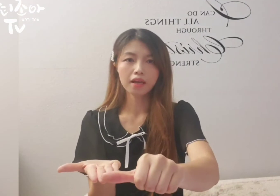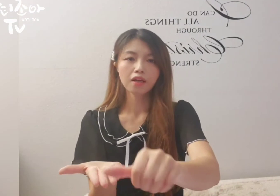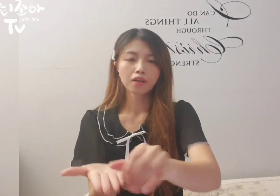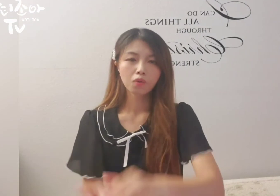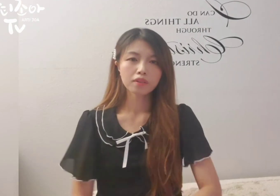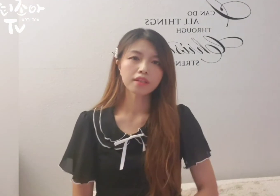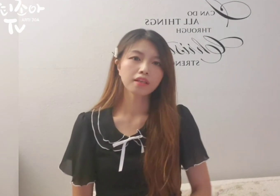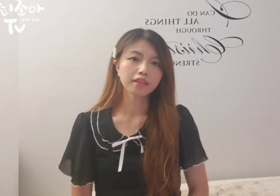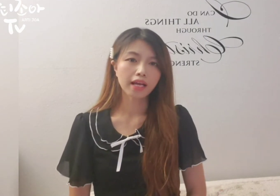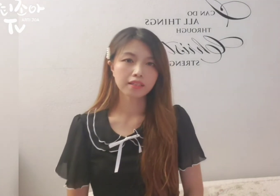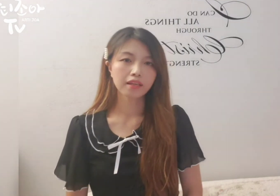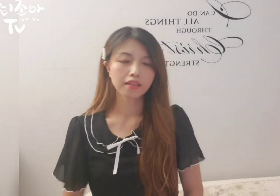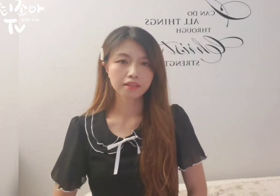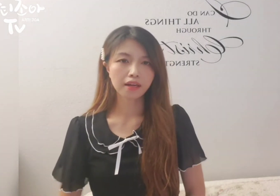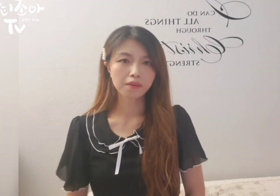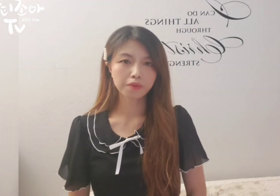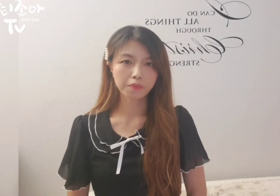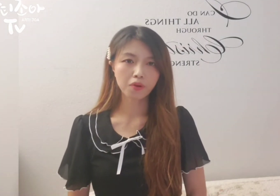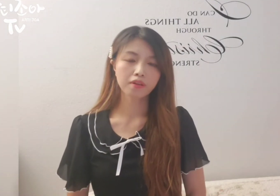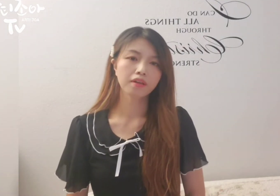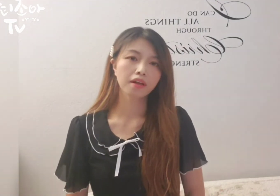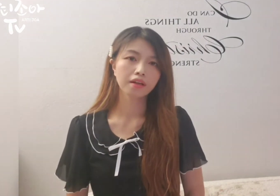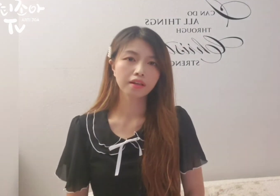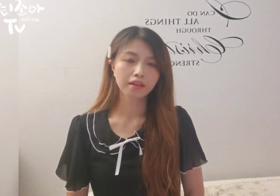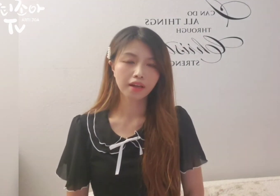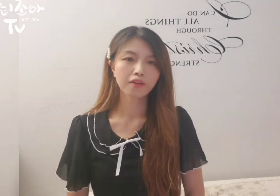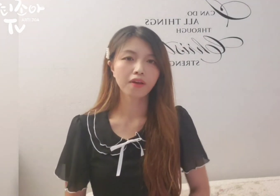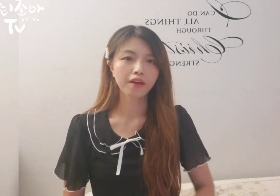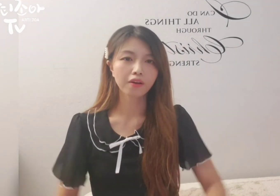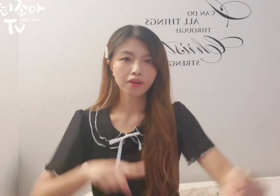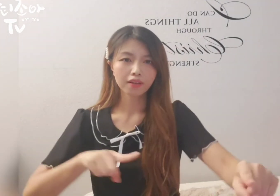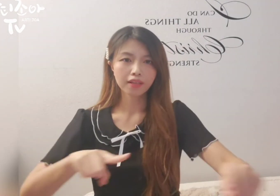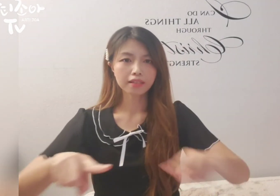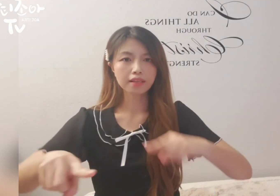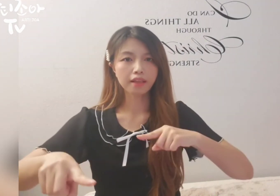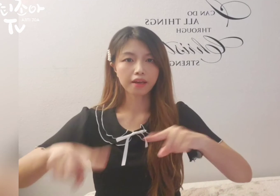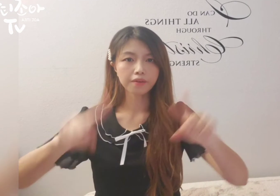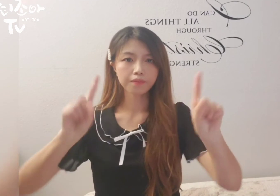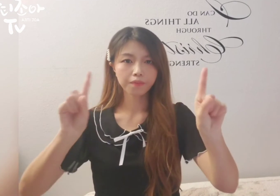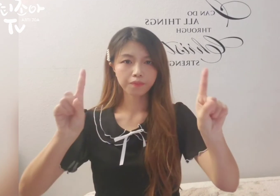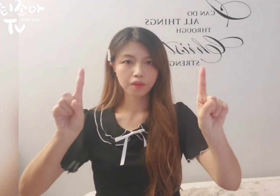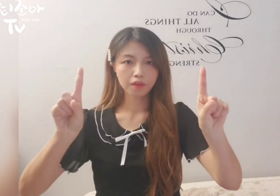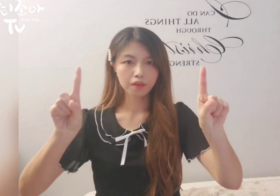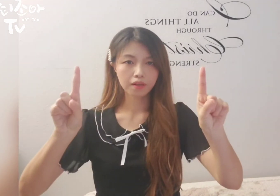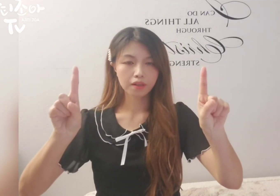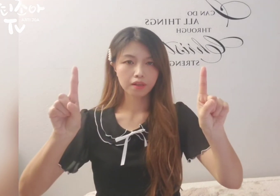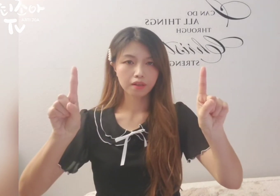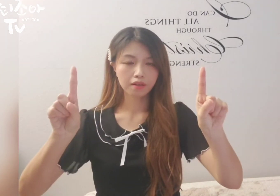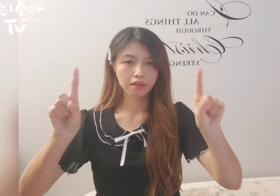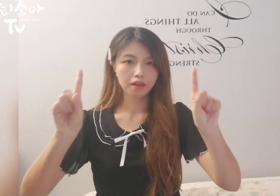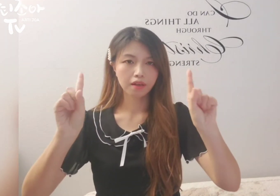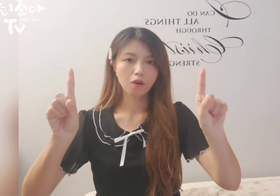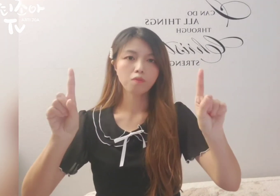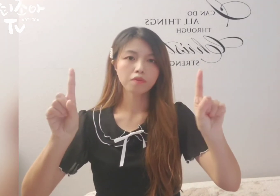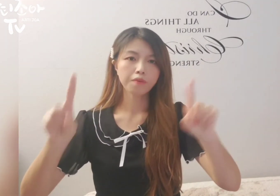통치자는 다스리는 사람을 표현을 할 거예요 다스리다 이렇게 검지 안